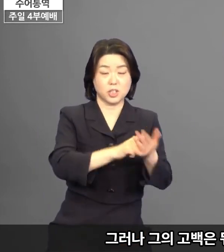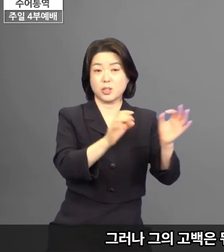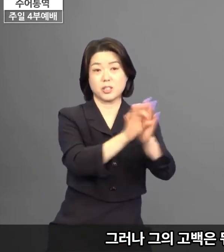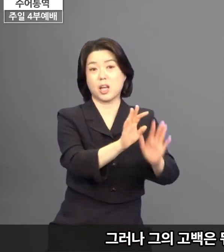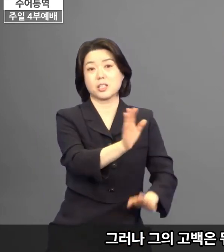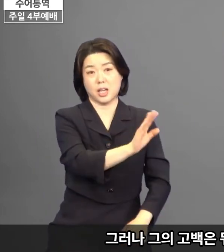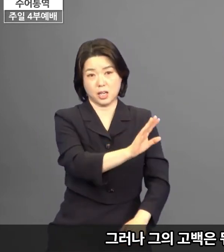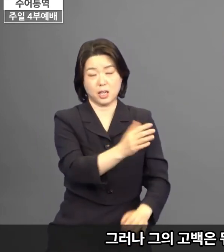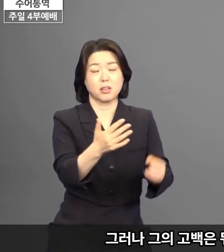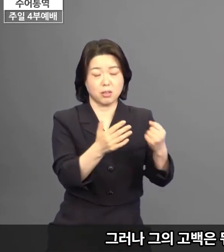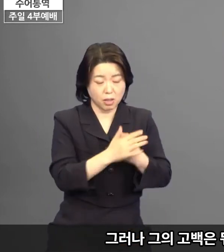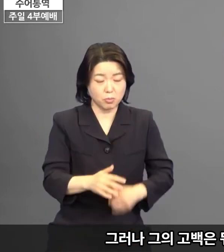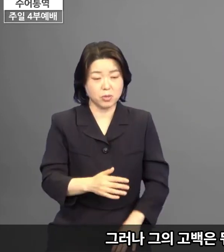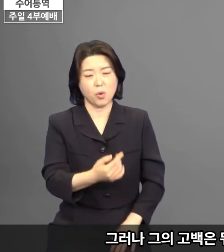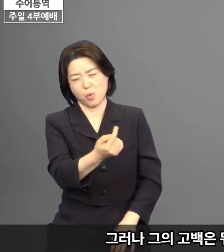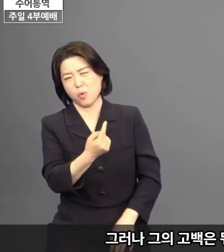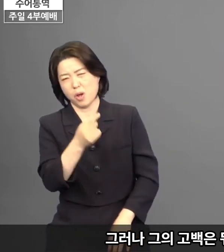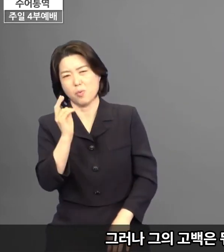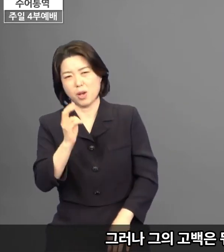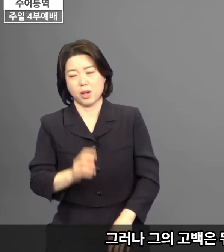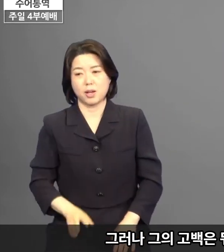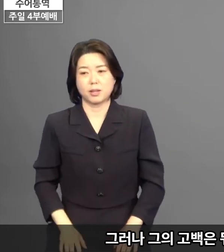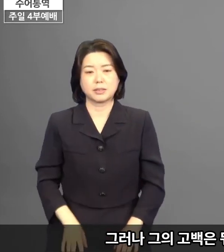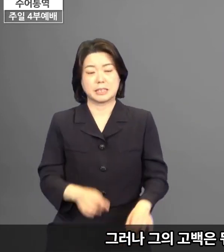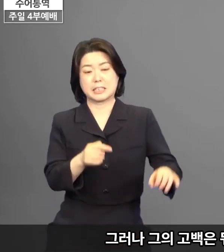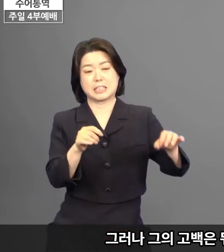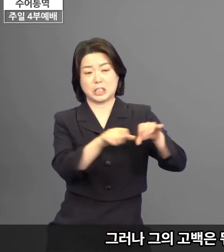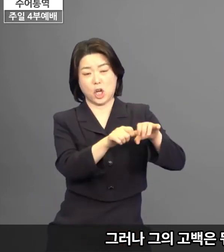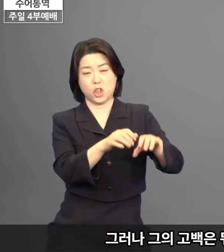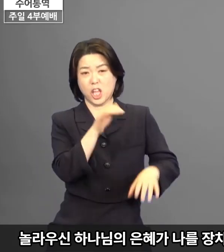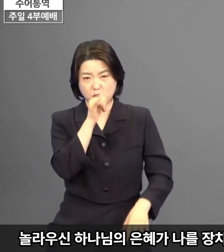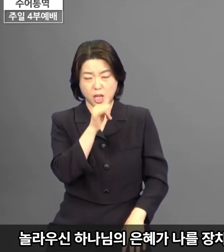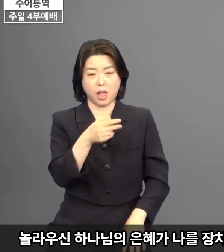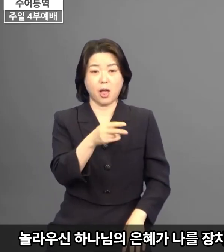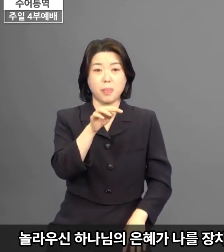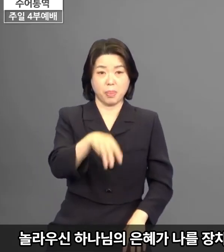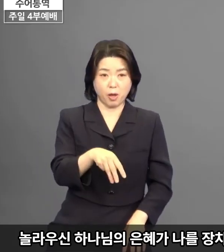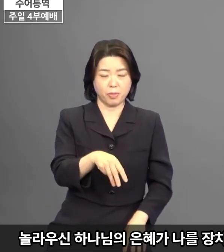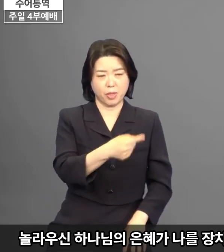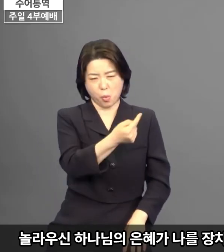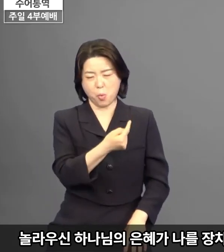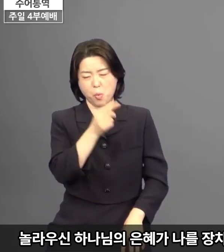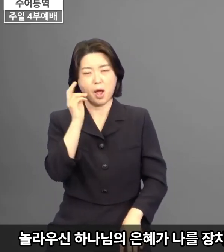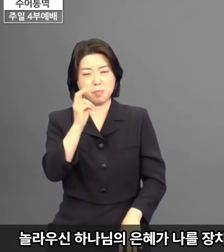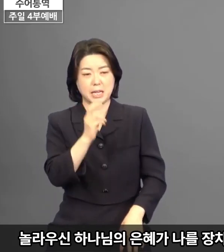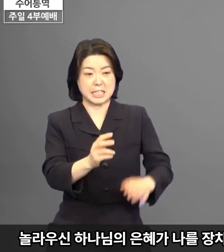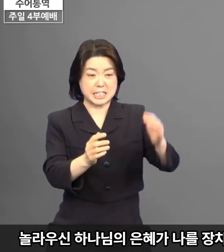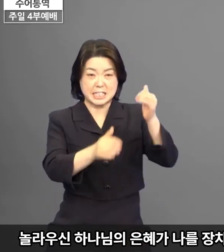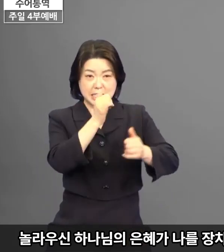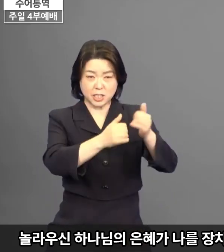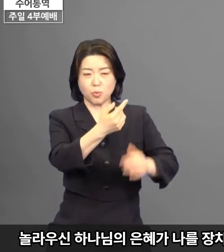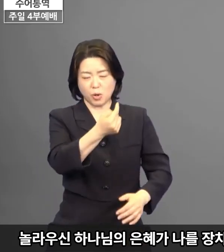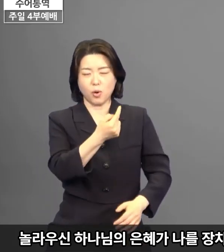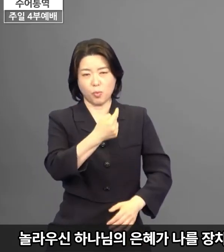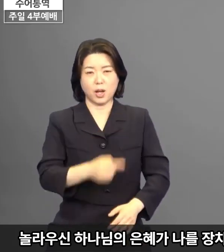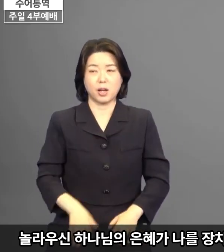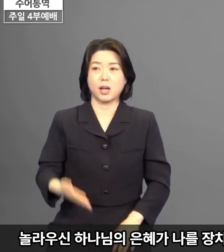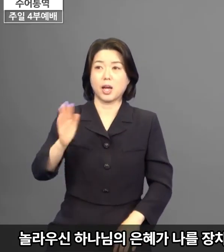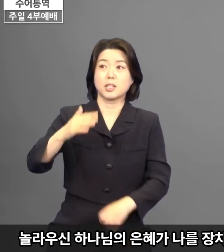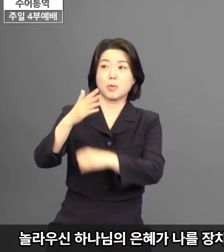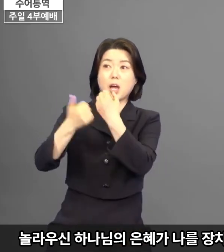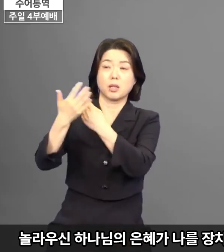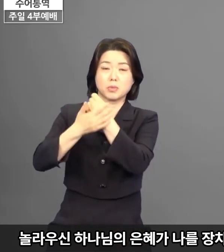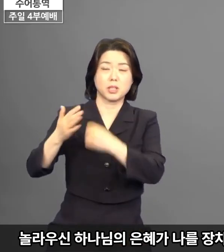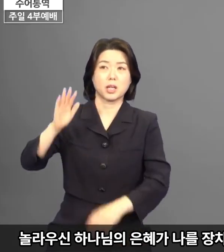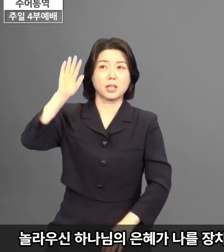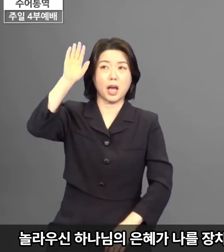그러나 그의 고백은 뭐냐면, 그것이 있겠지만 놀라우신 하나님의 은혜가 나를 장차 본향에까지